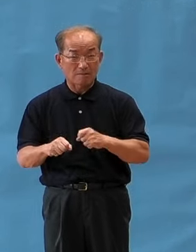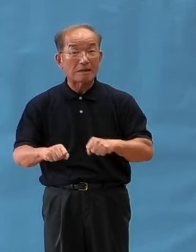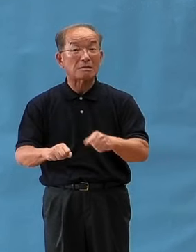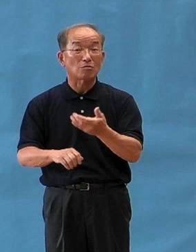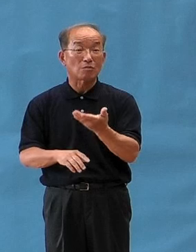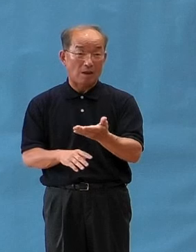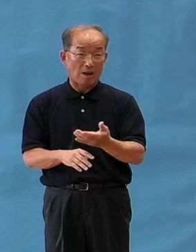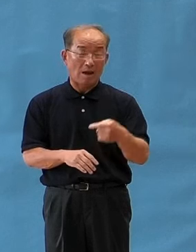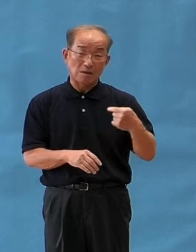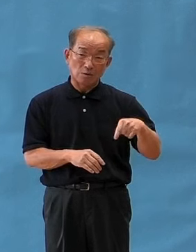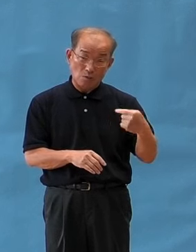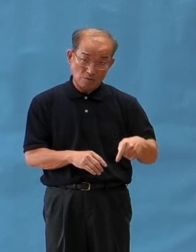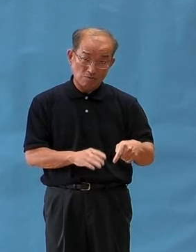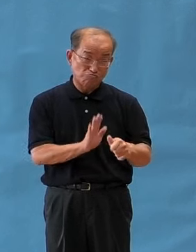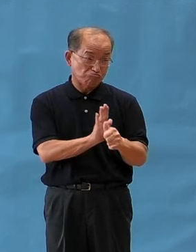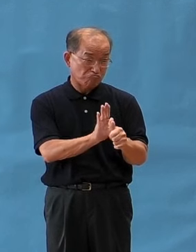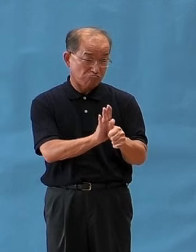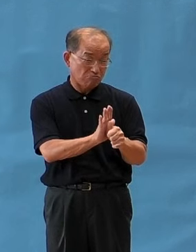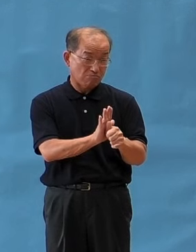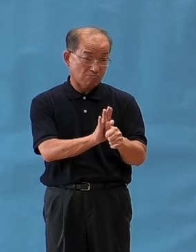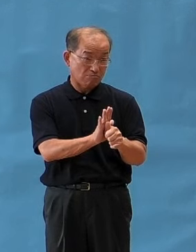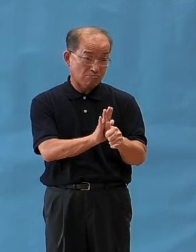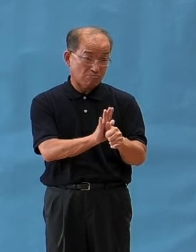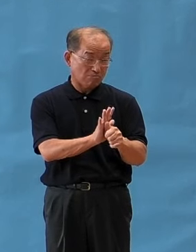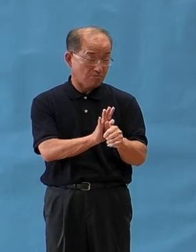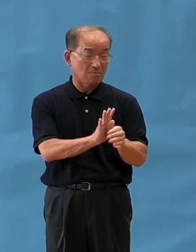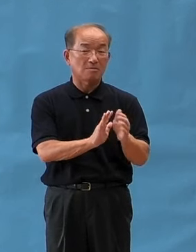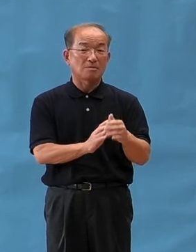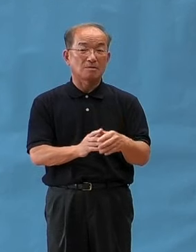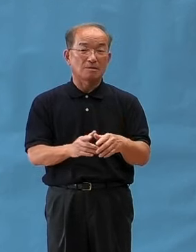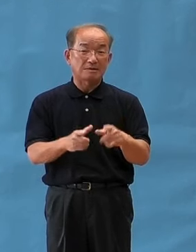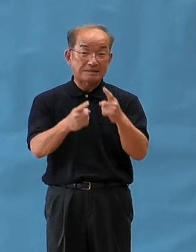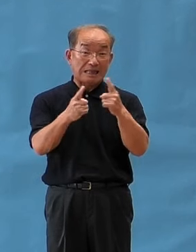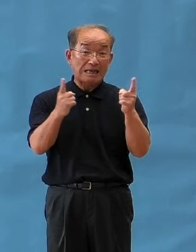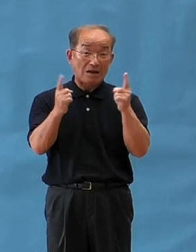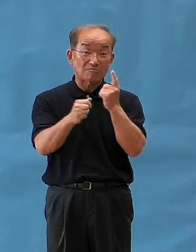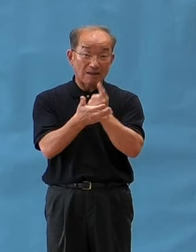教育は栄えるのかな、わかんない。大学が栄えて日本が滅びるよ。